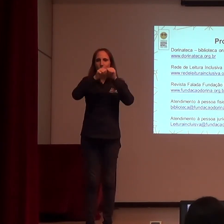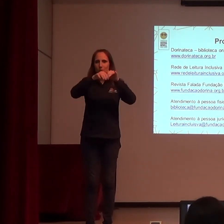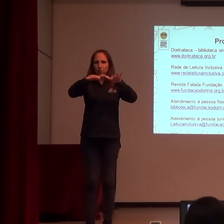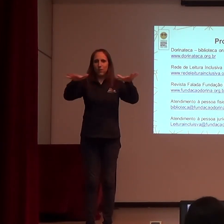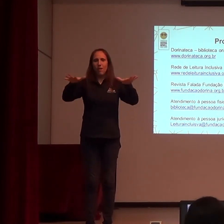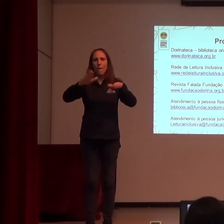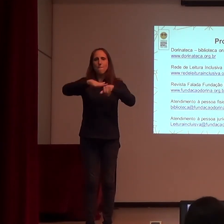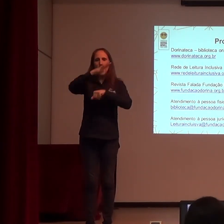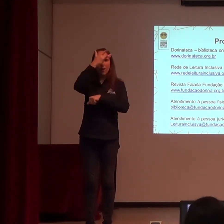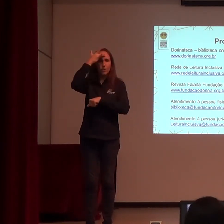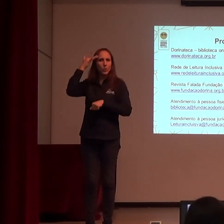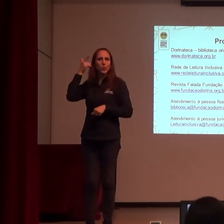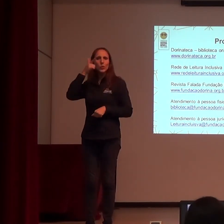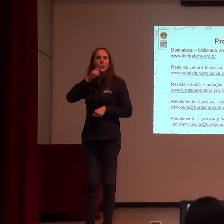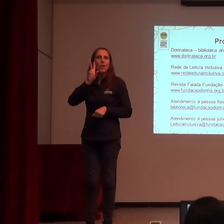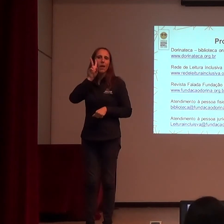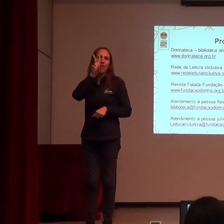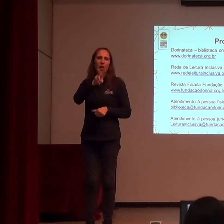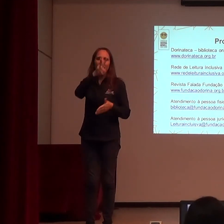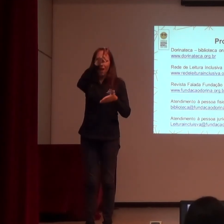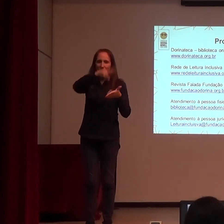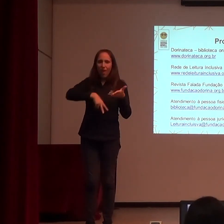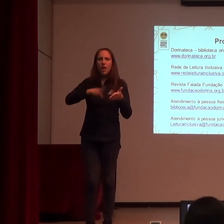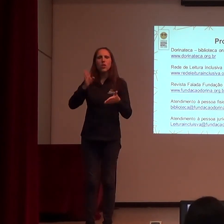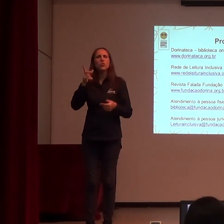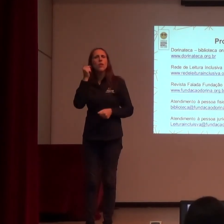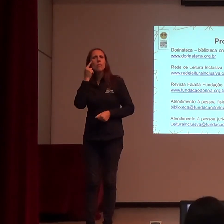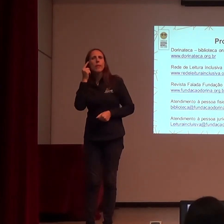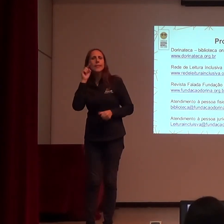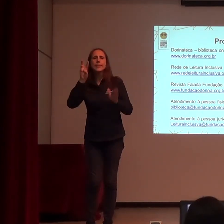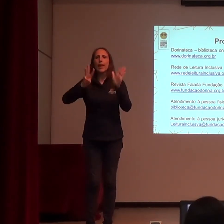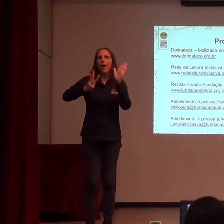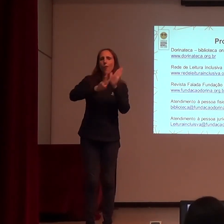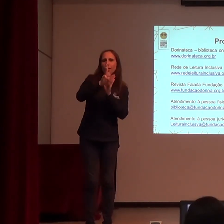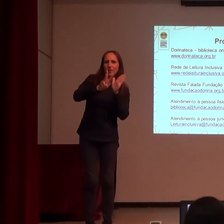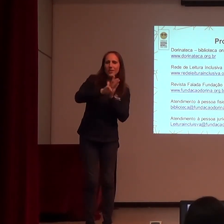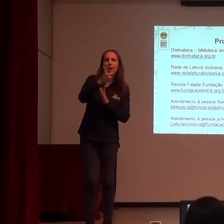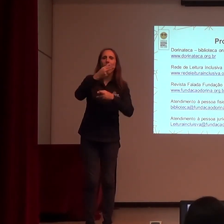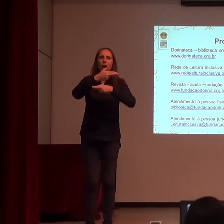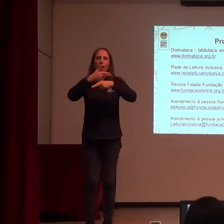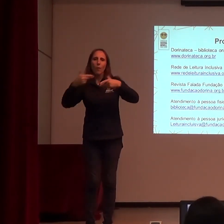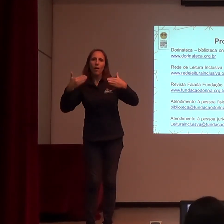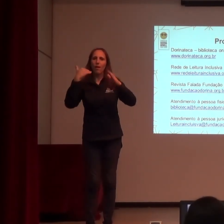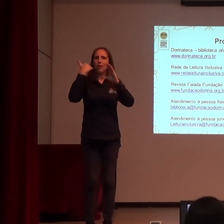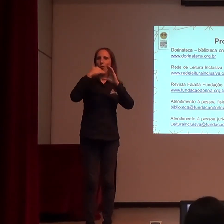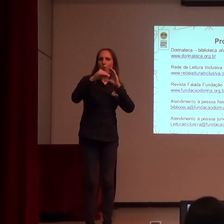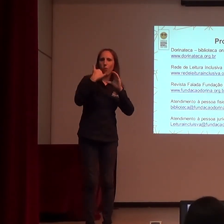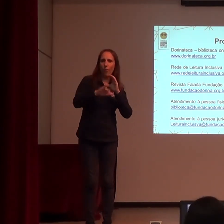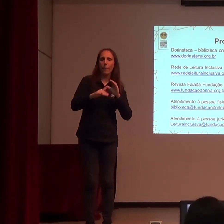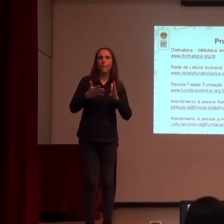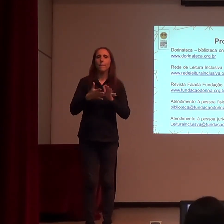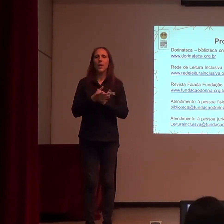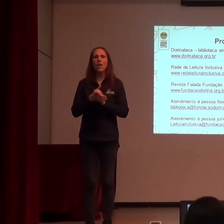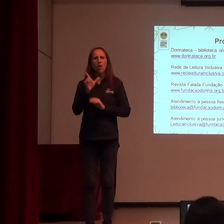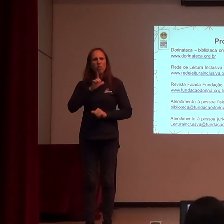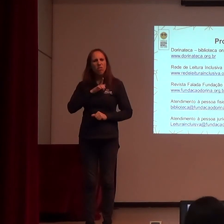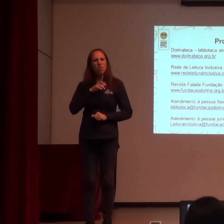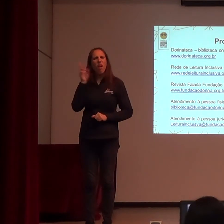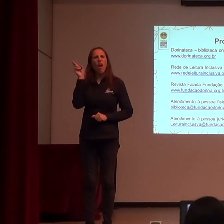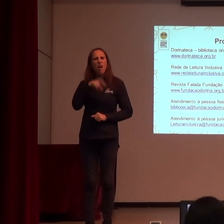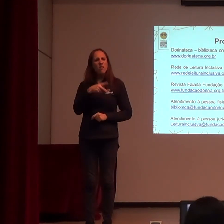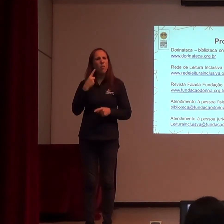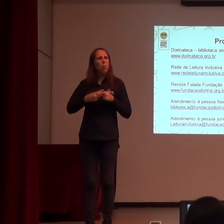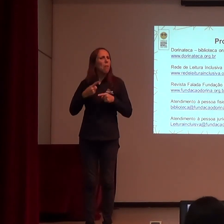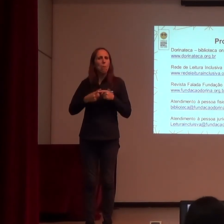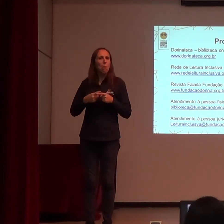pensei aí em vir em grupos de WhatsApp, em compartilhamento por e-mail das matérias. Há uma razão pela qual não se